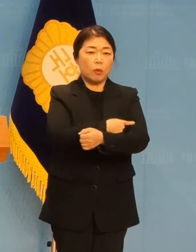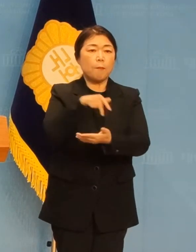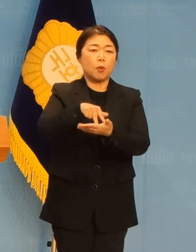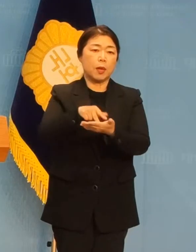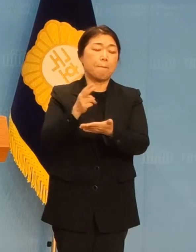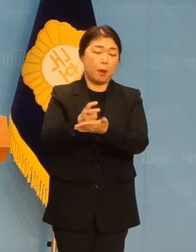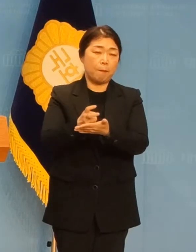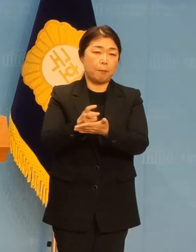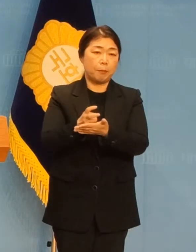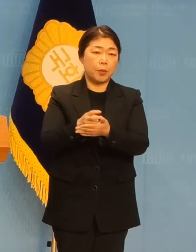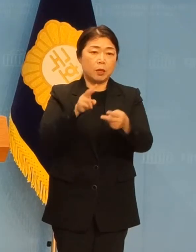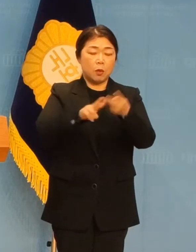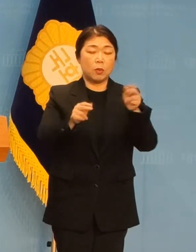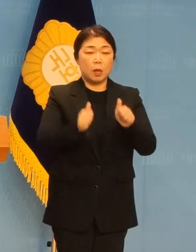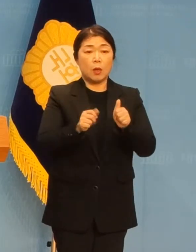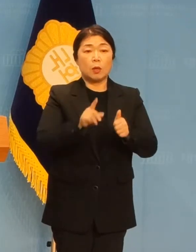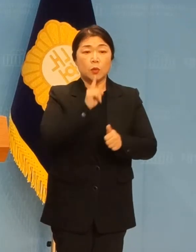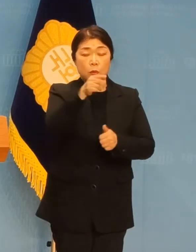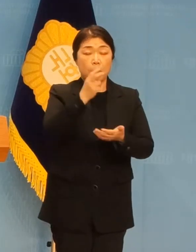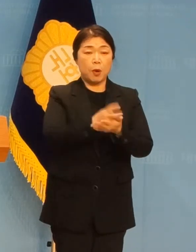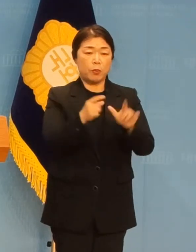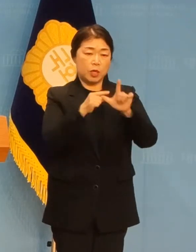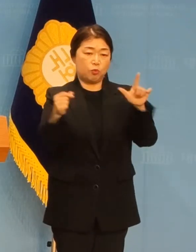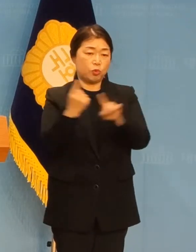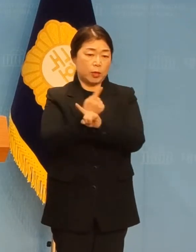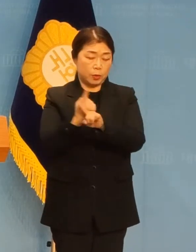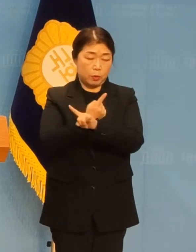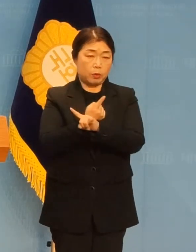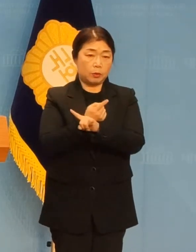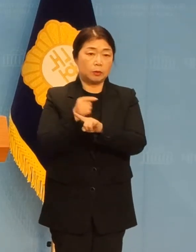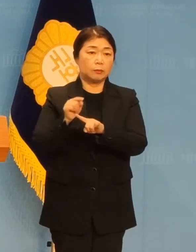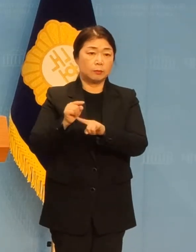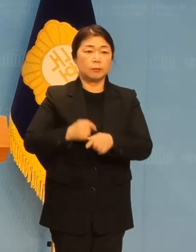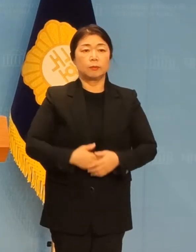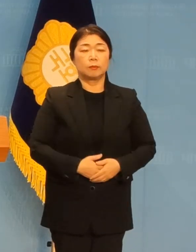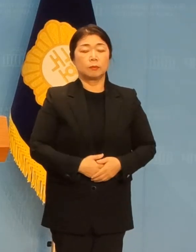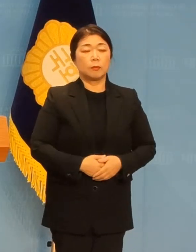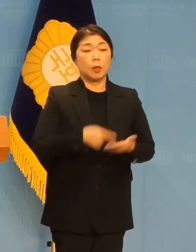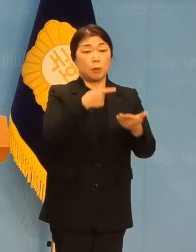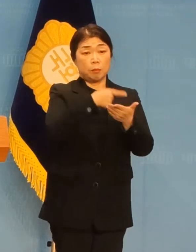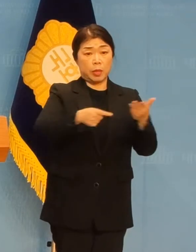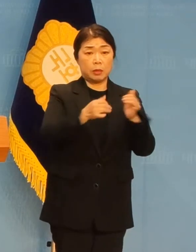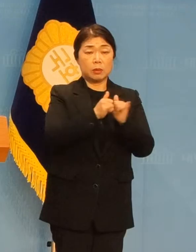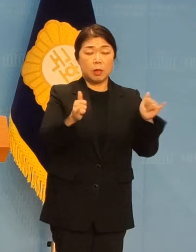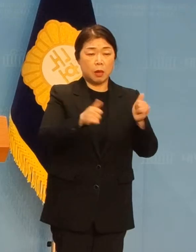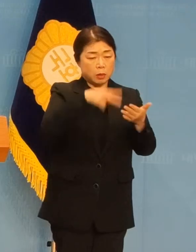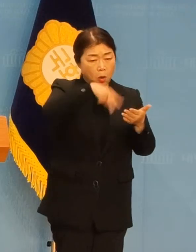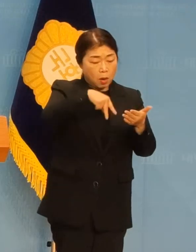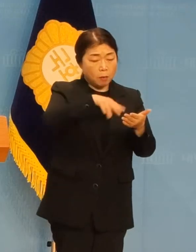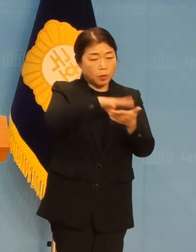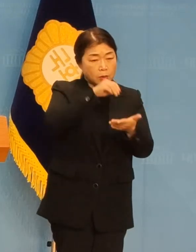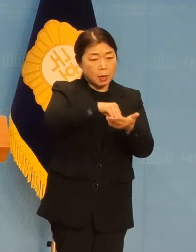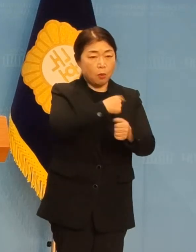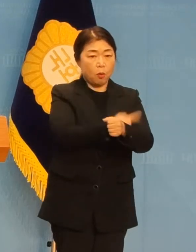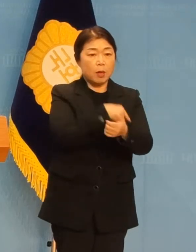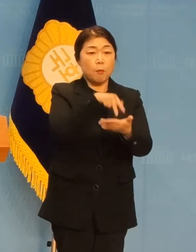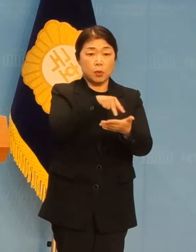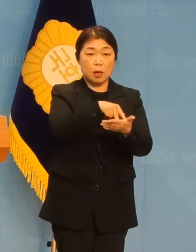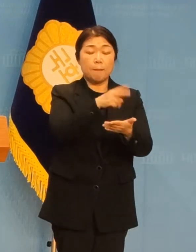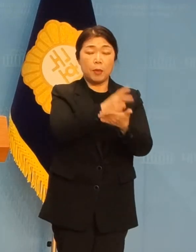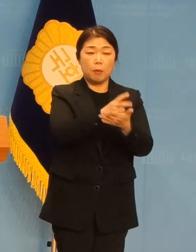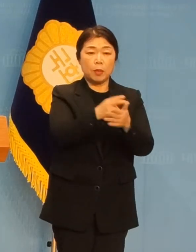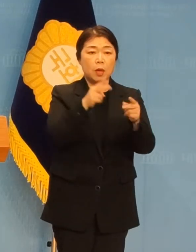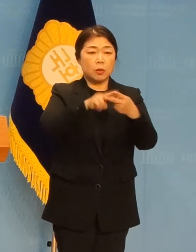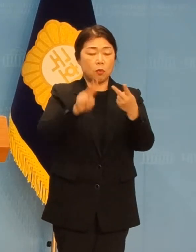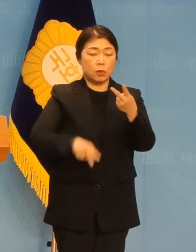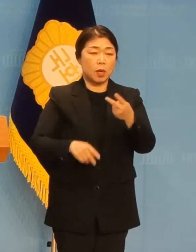보장법 형사소송법 일부 개정안입니다. 피해자 열람 등사권 보장법